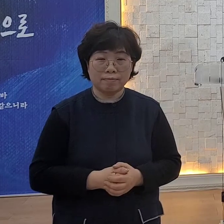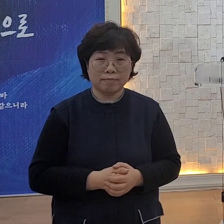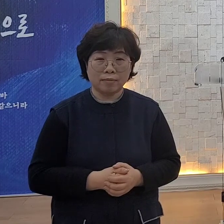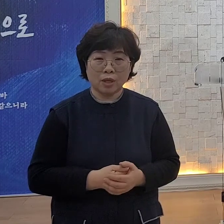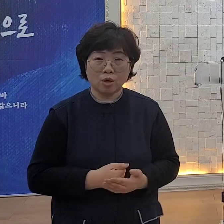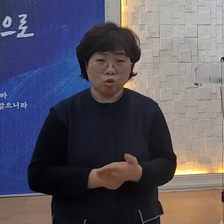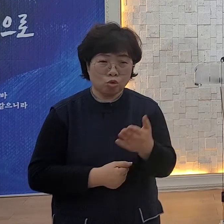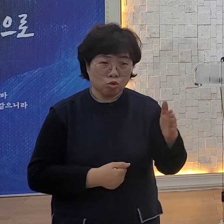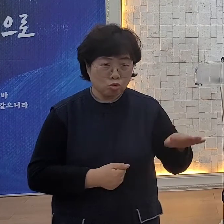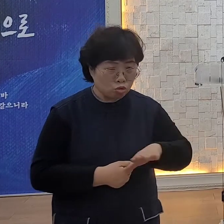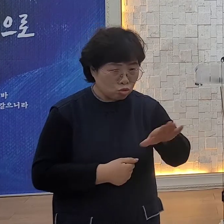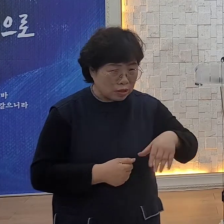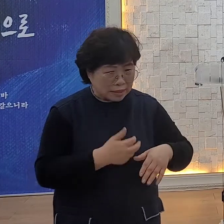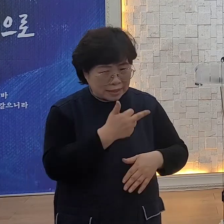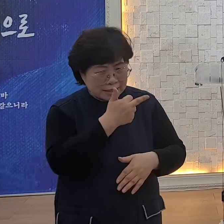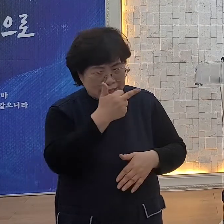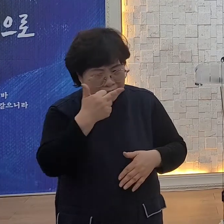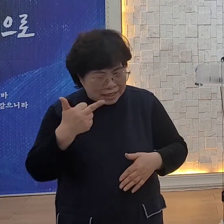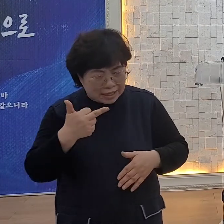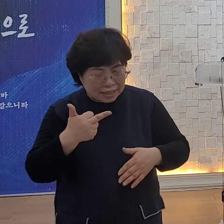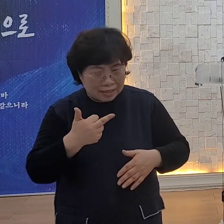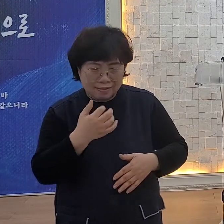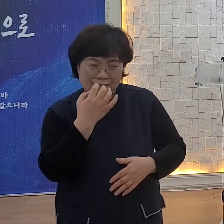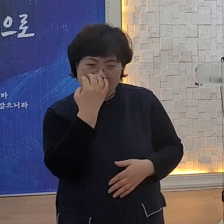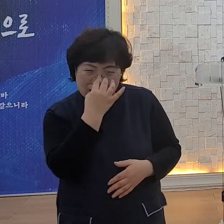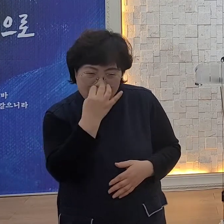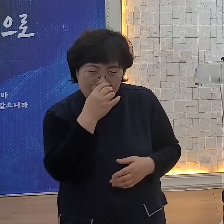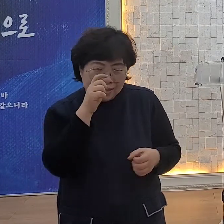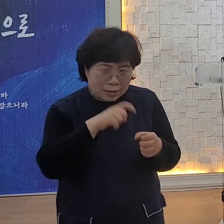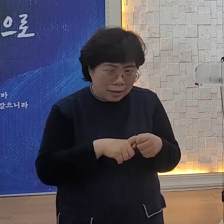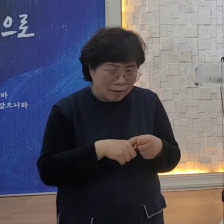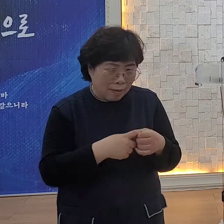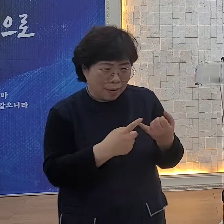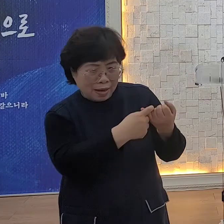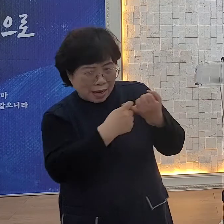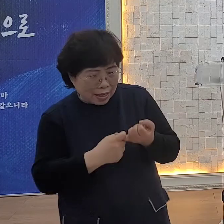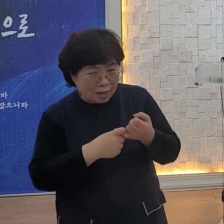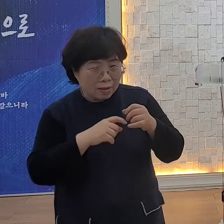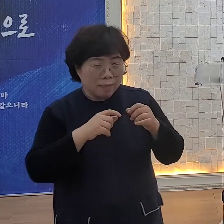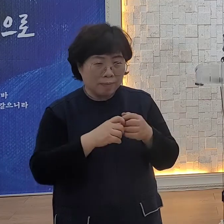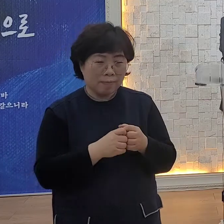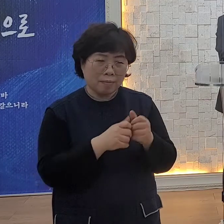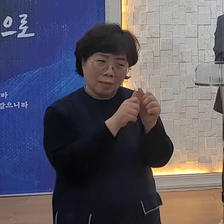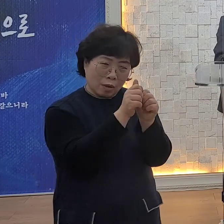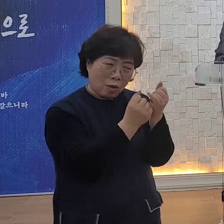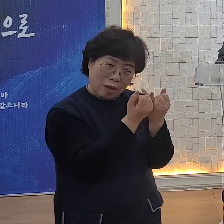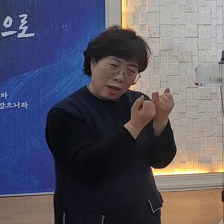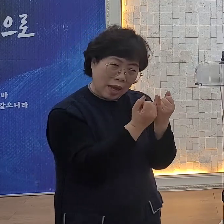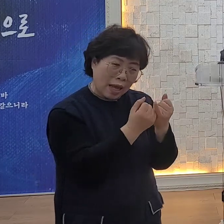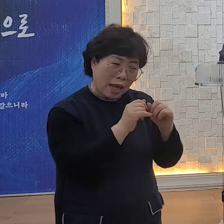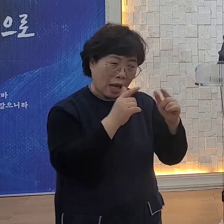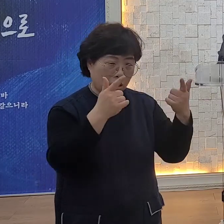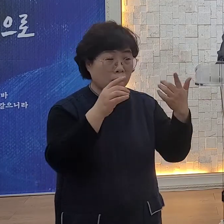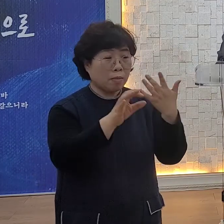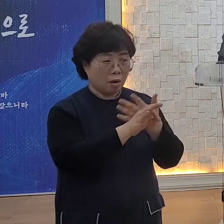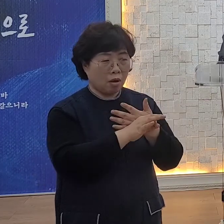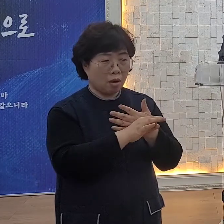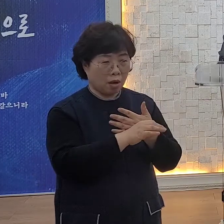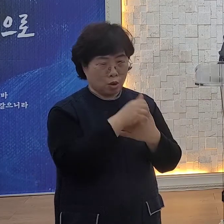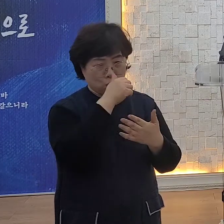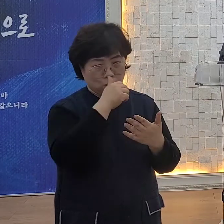그러니까 우리는 큰 막 음란을 막 간음을 막 동성애를 막 이렇게 해야만 큰